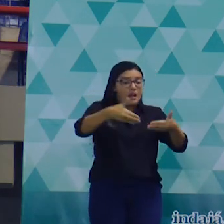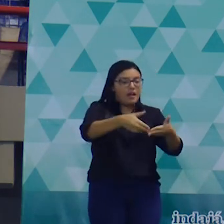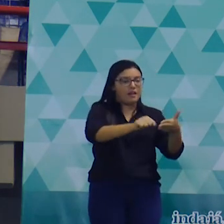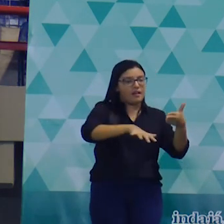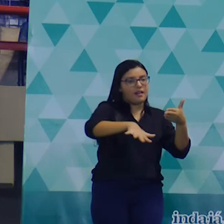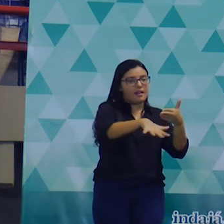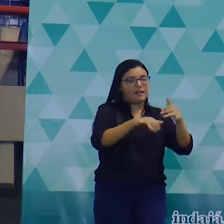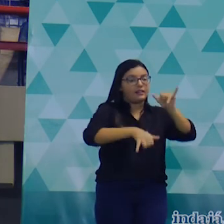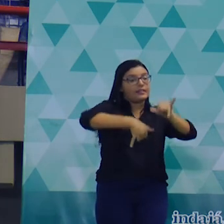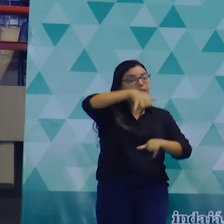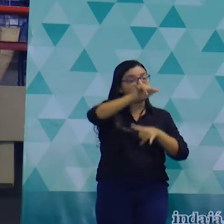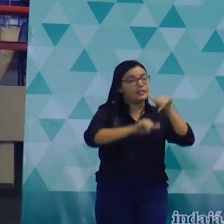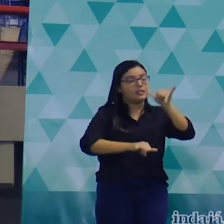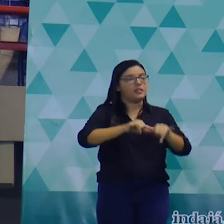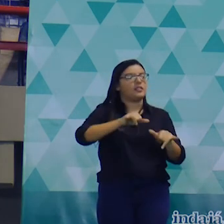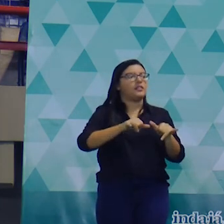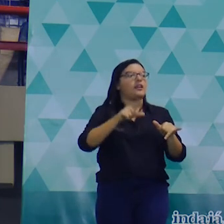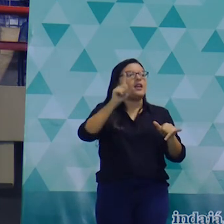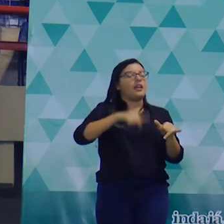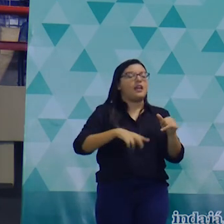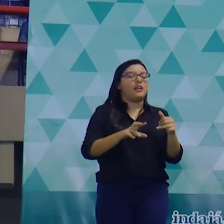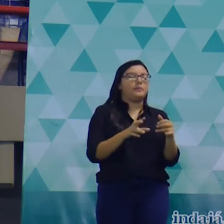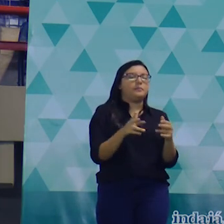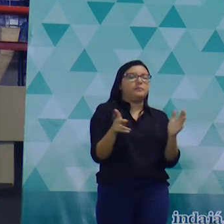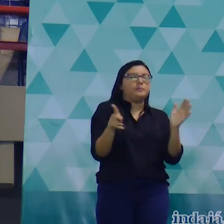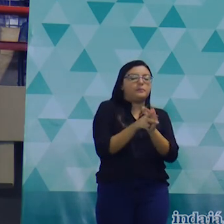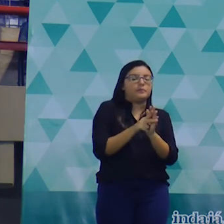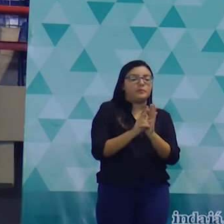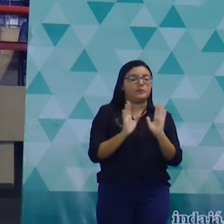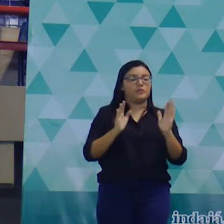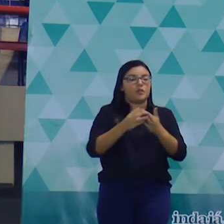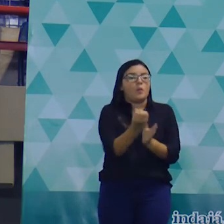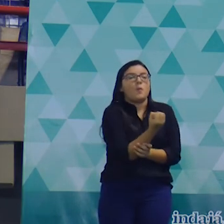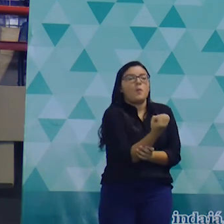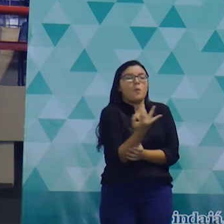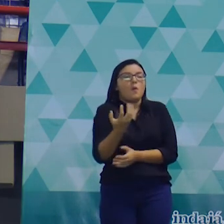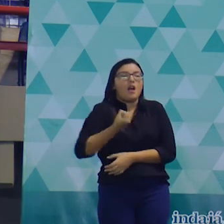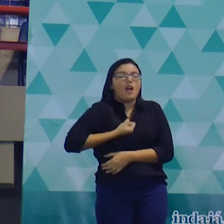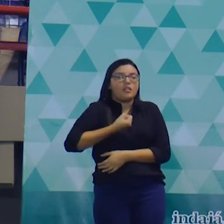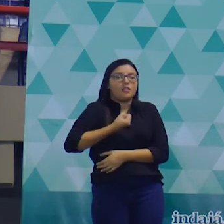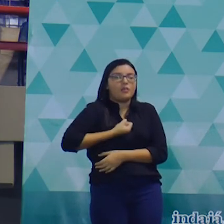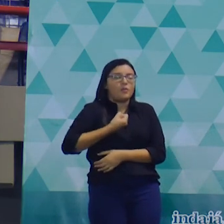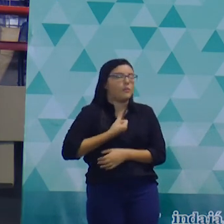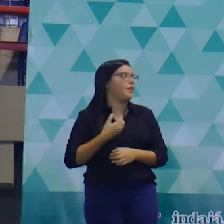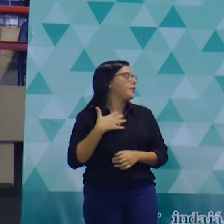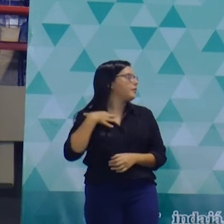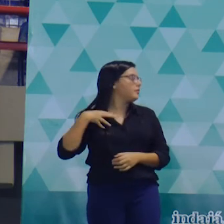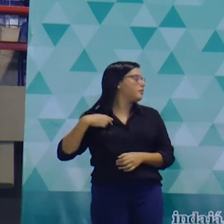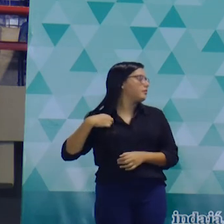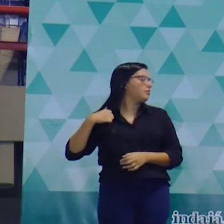estuda as reações químicas do ponto de vista quantitativo.